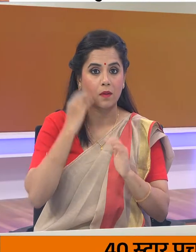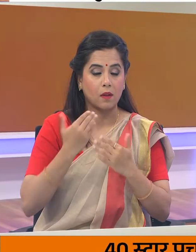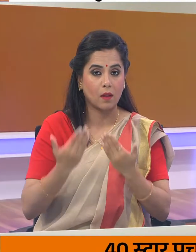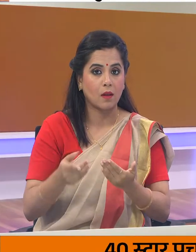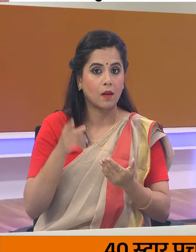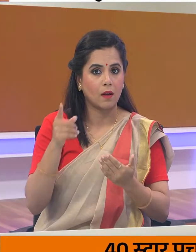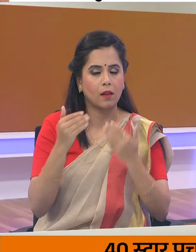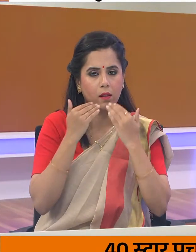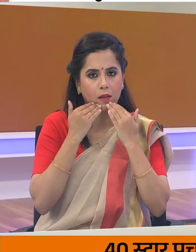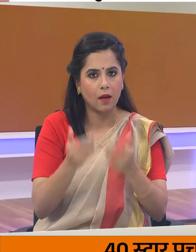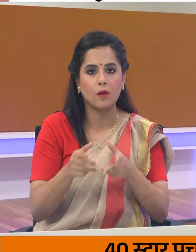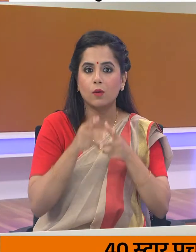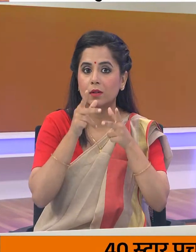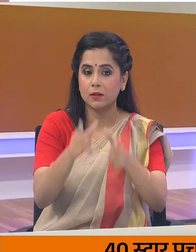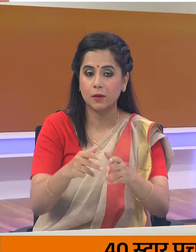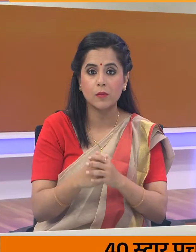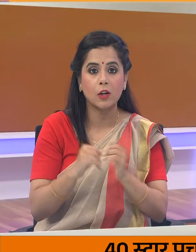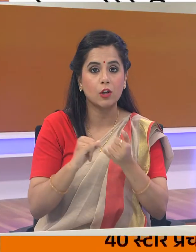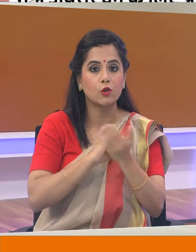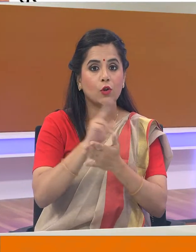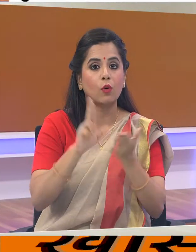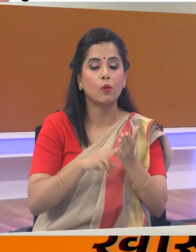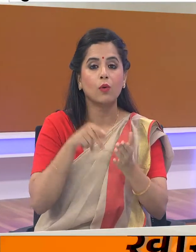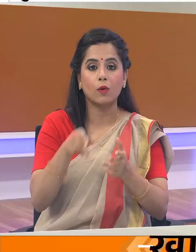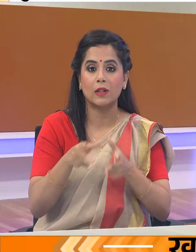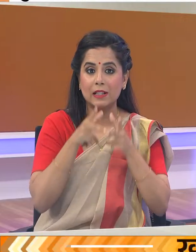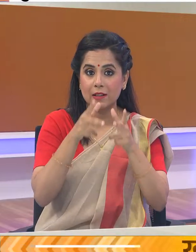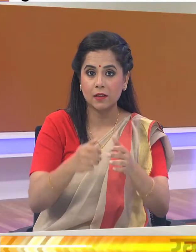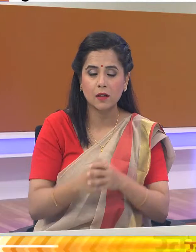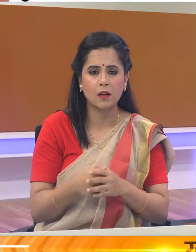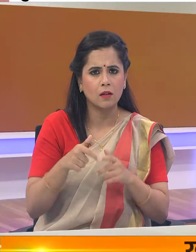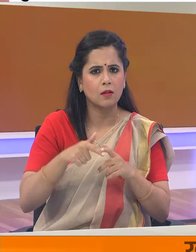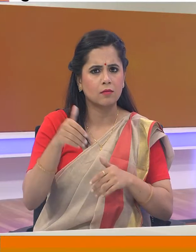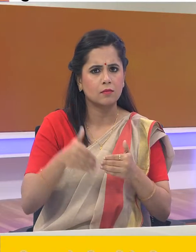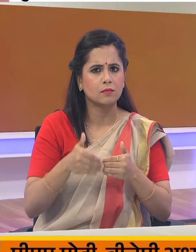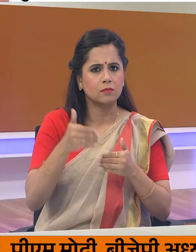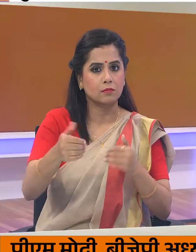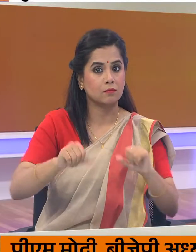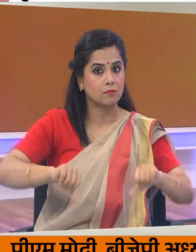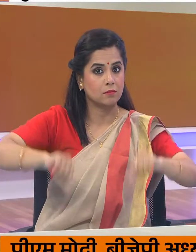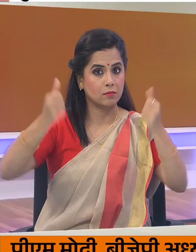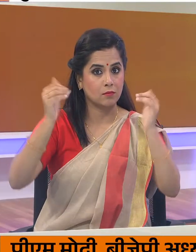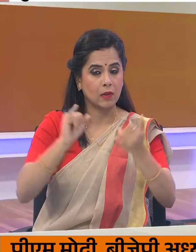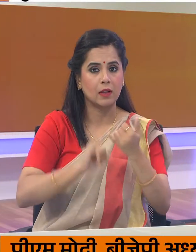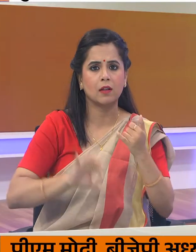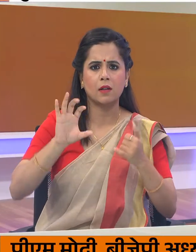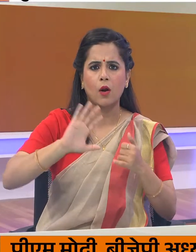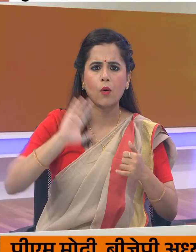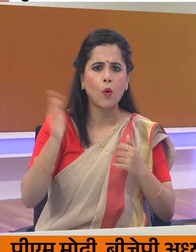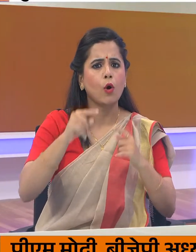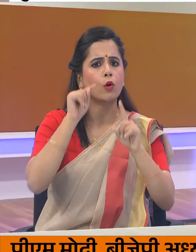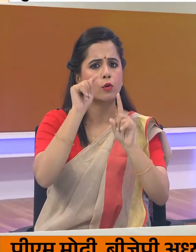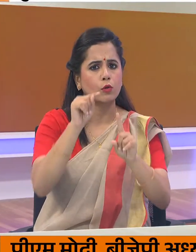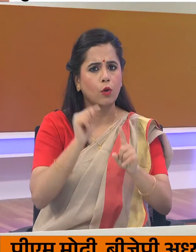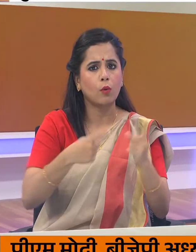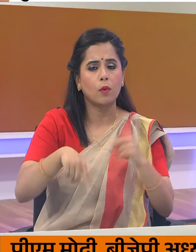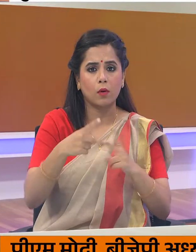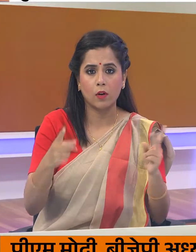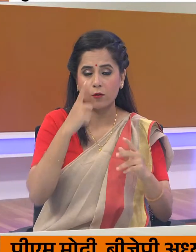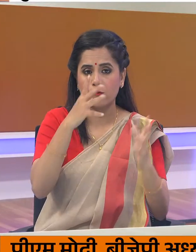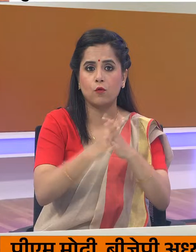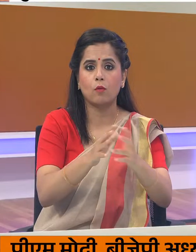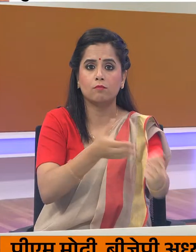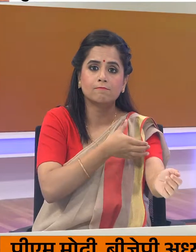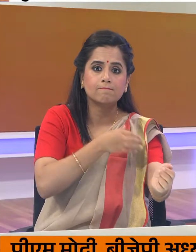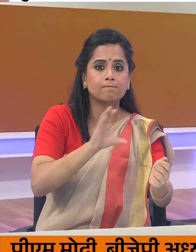को धन्यवाद देते हुए शगुन परिहार ने कहा कि चुनाव में जीतने पर राज्य के अन्य मुद्दों के साथ साथ